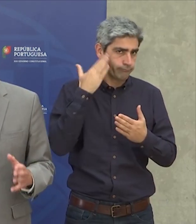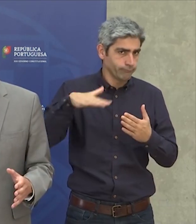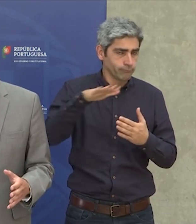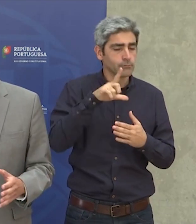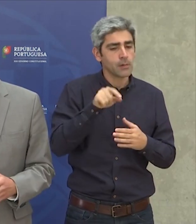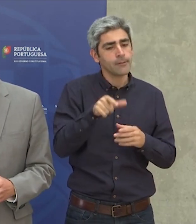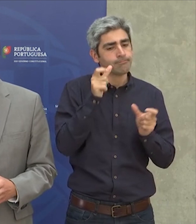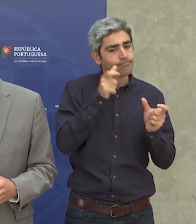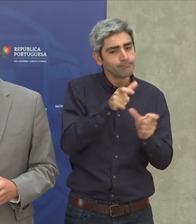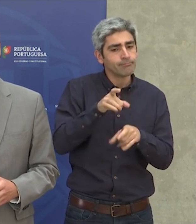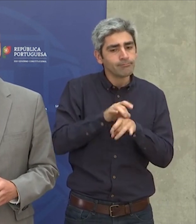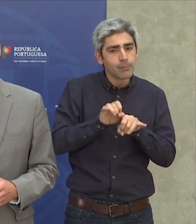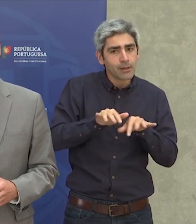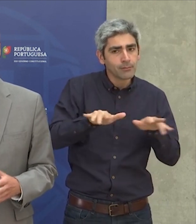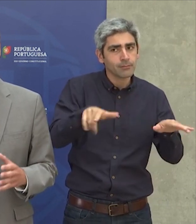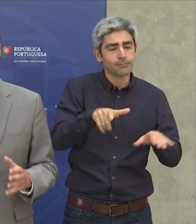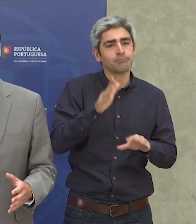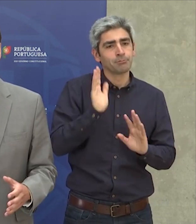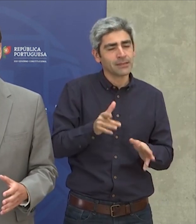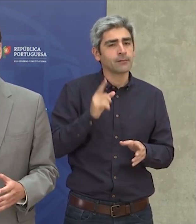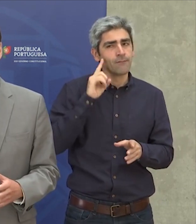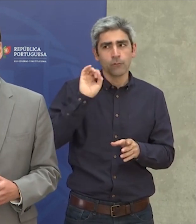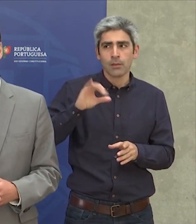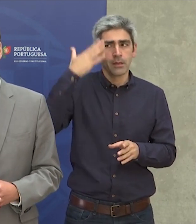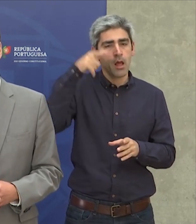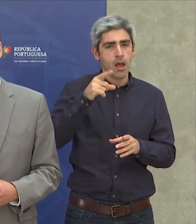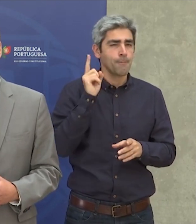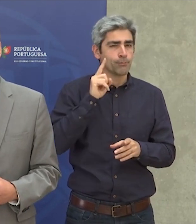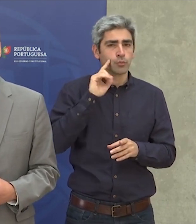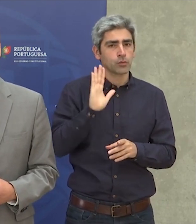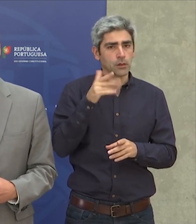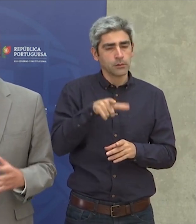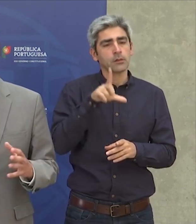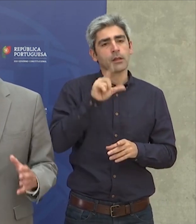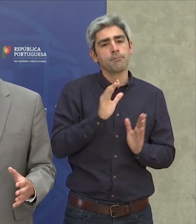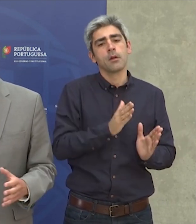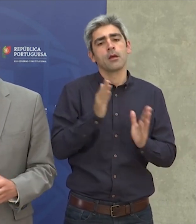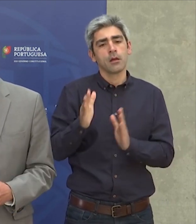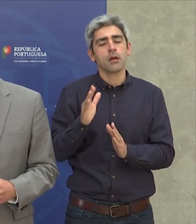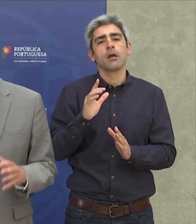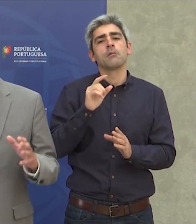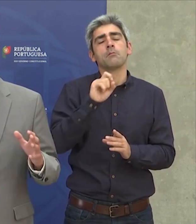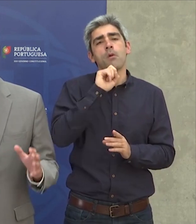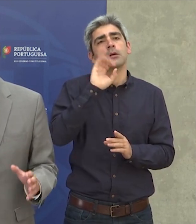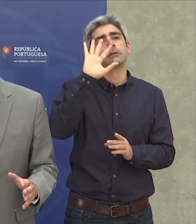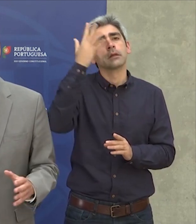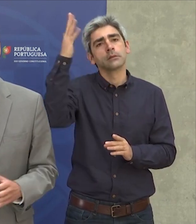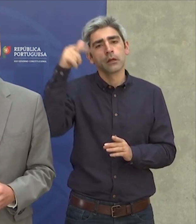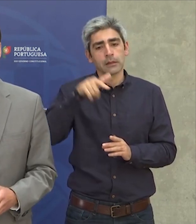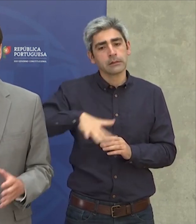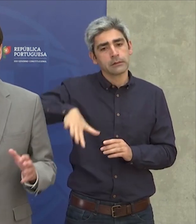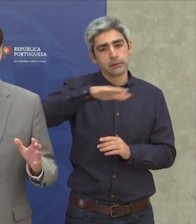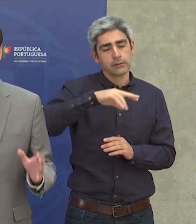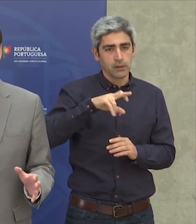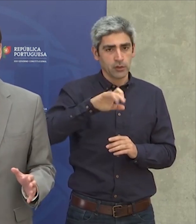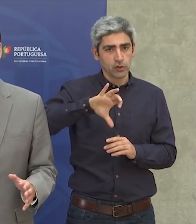momento a vigilância epidemiológica é de fundamental importância, assim como, eventualmente, para esta região,